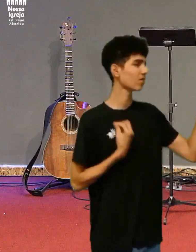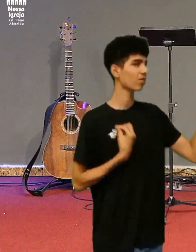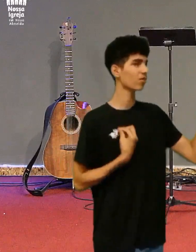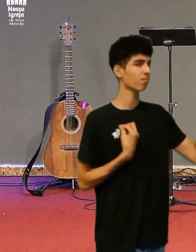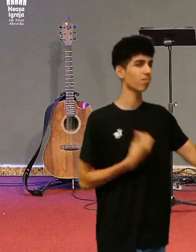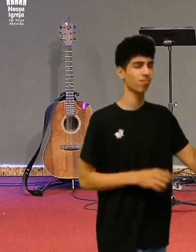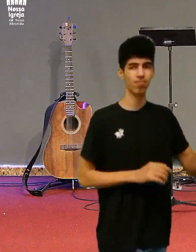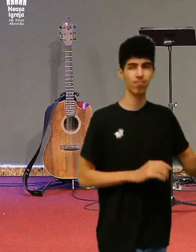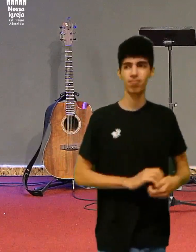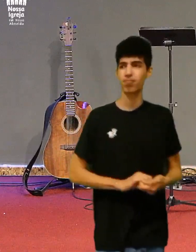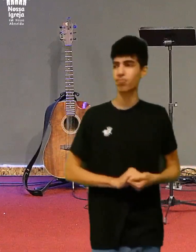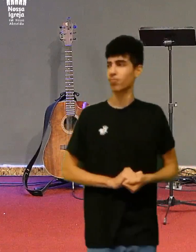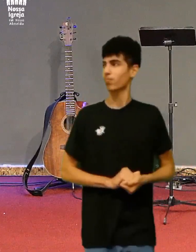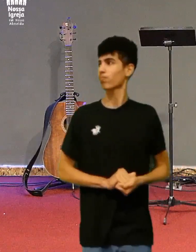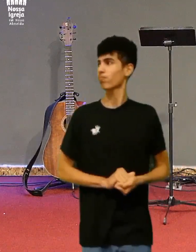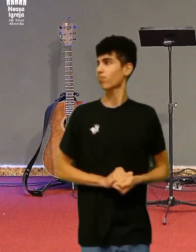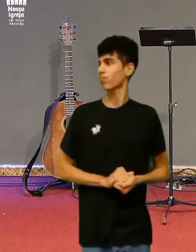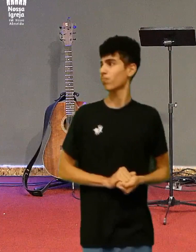geração.